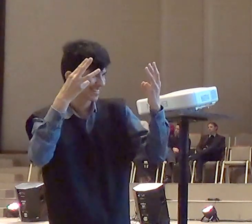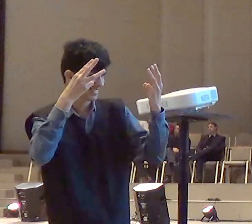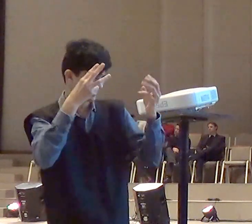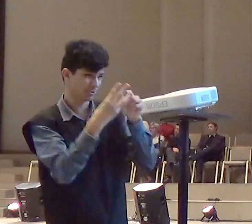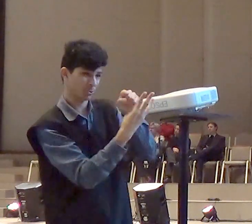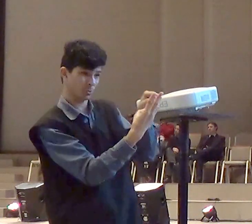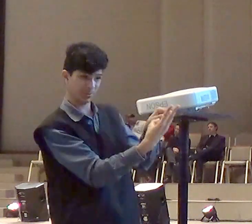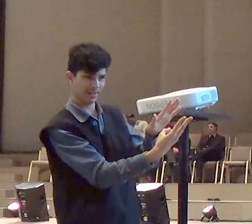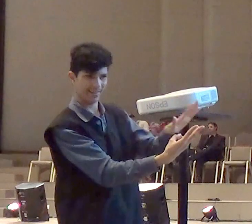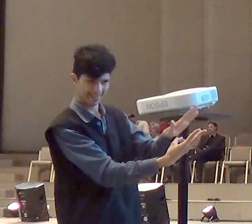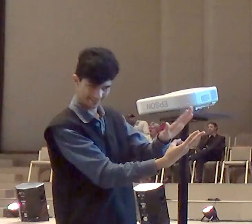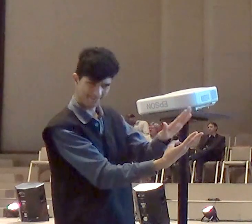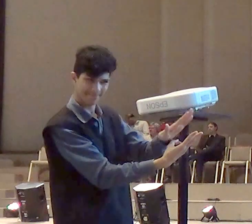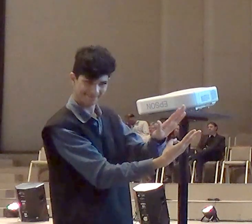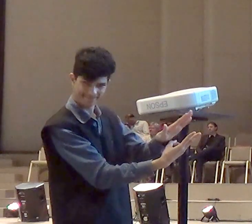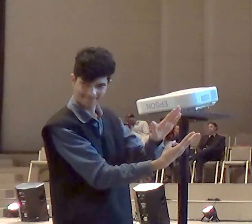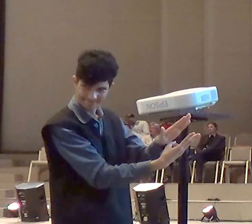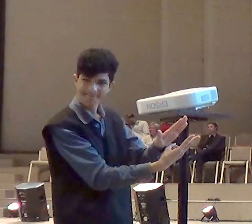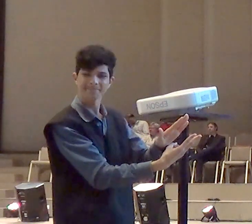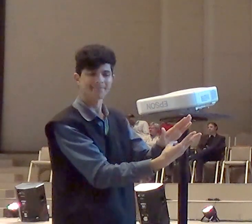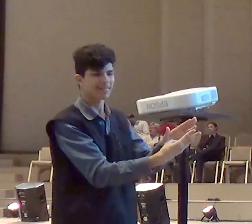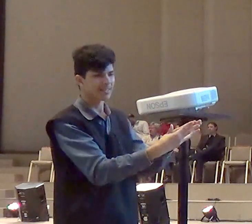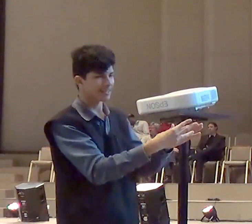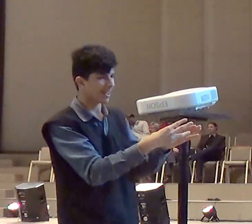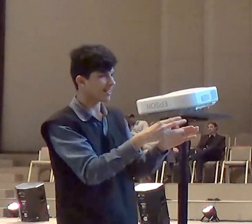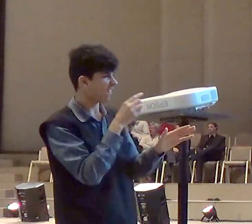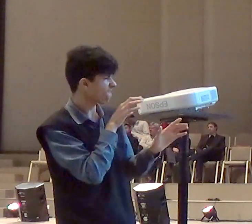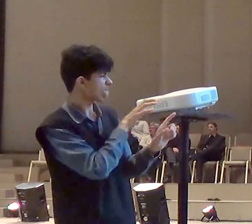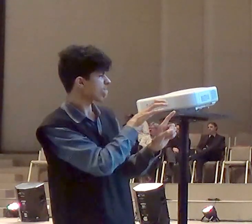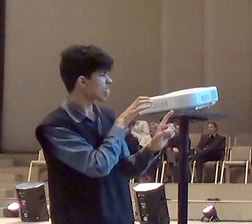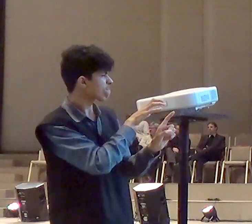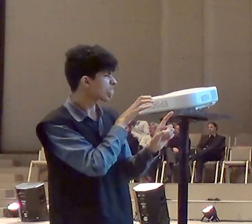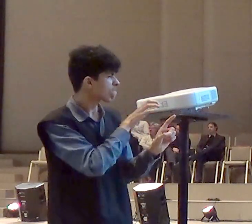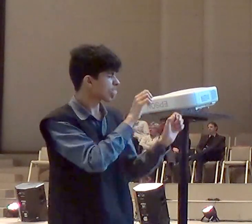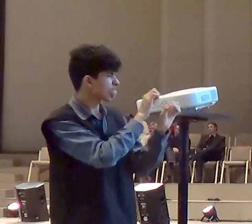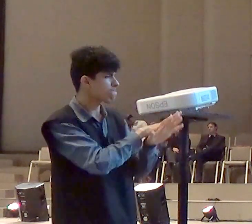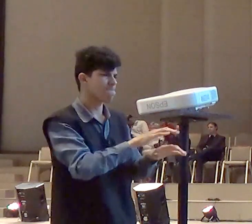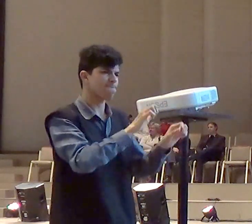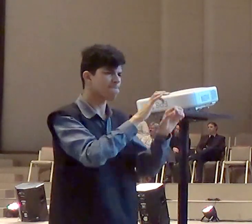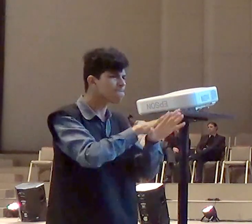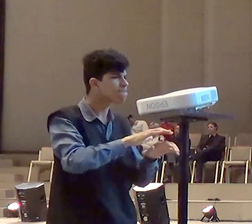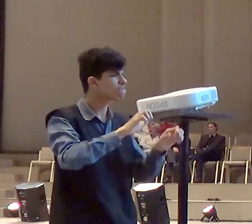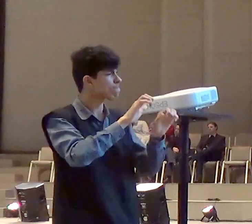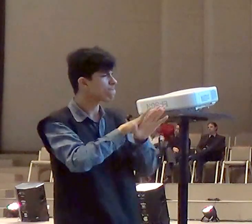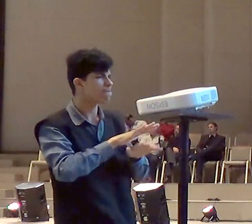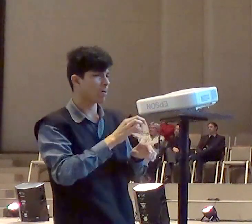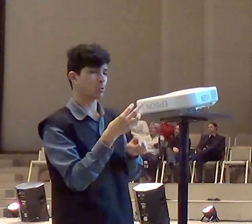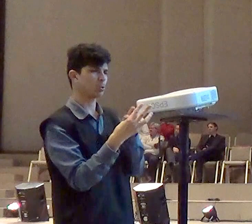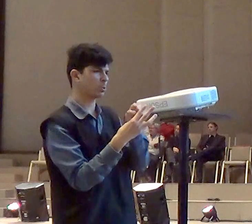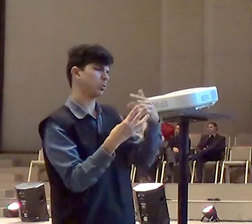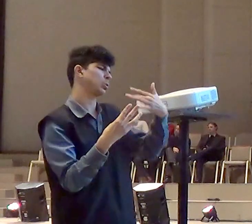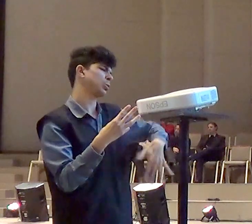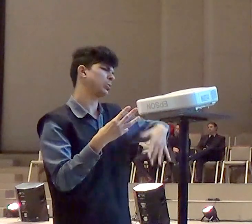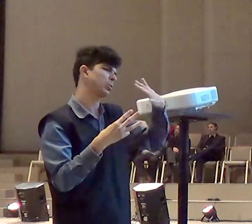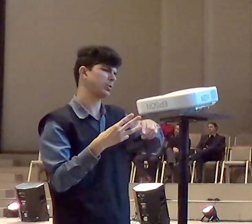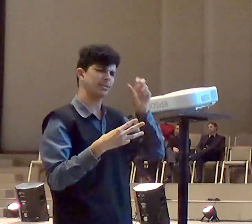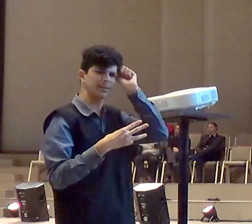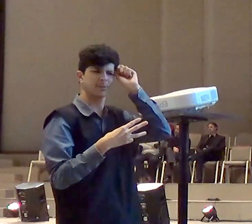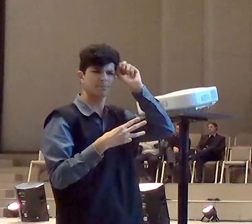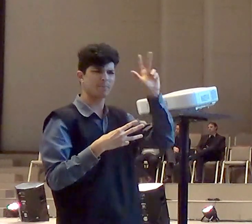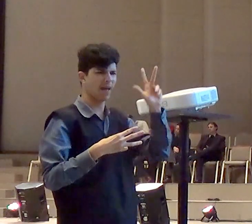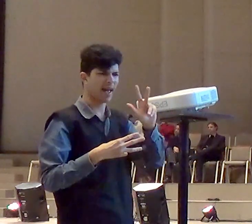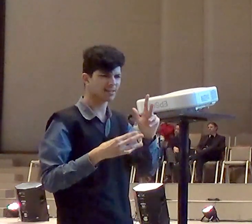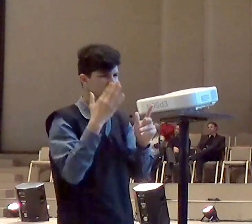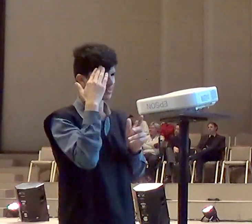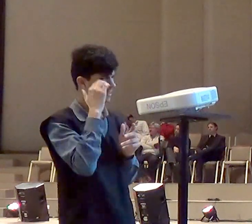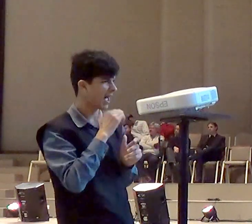tempo e ele estavam lá e esses homens eram os melhores articuladores eram aqueles